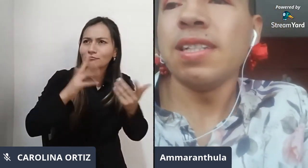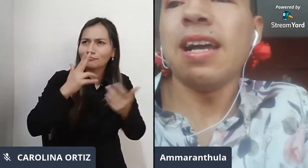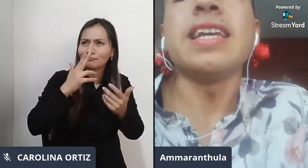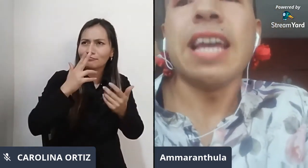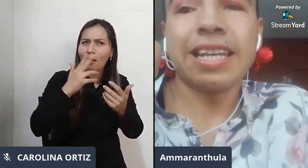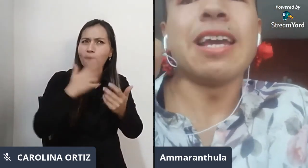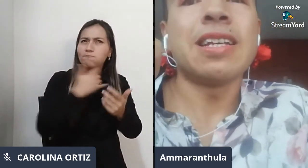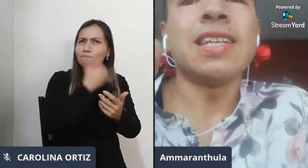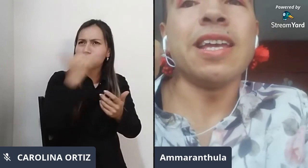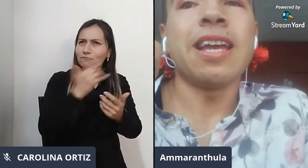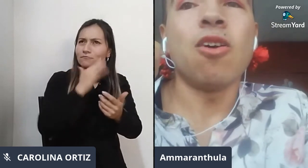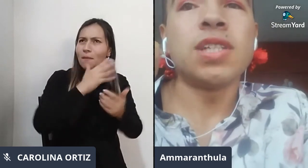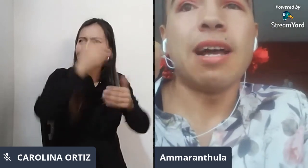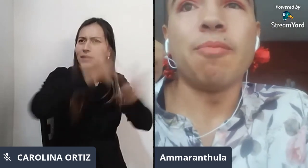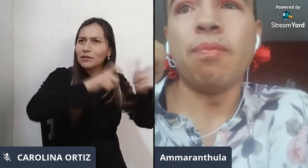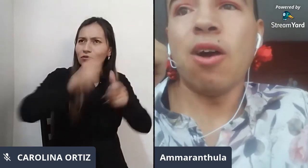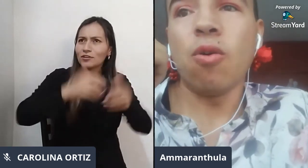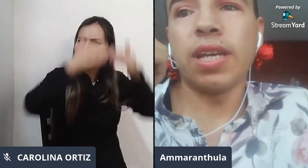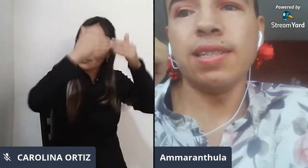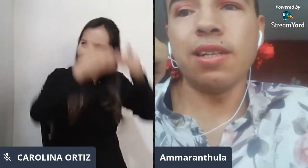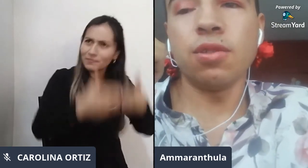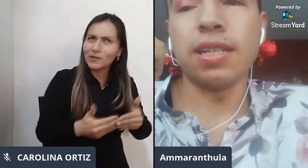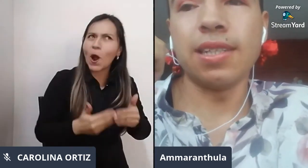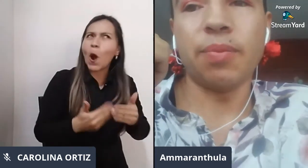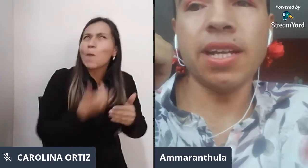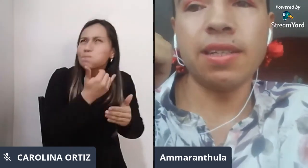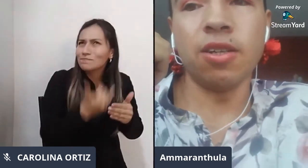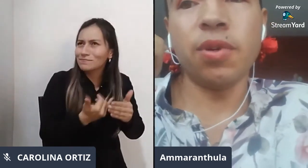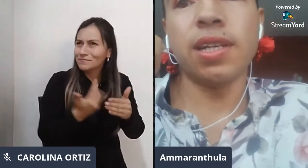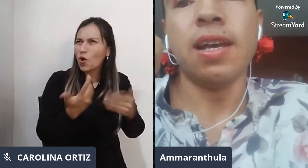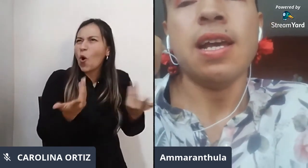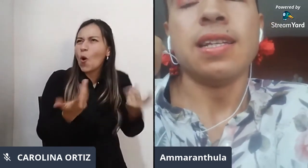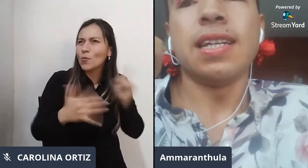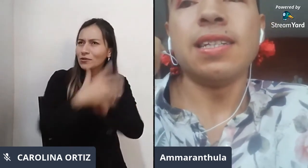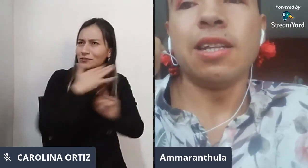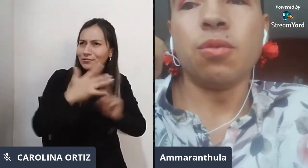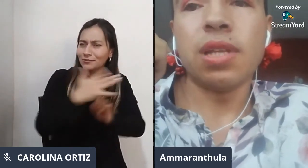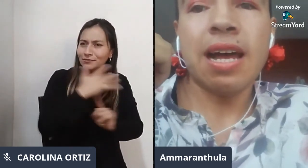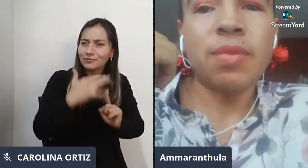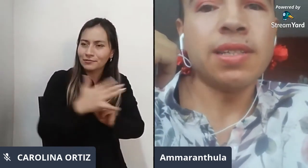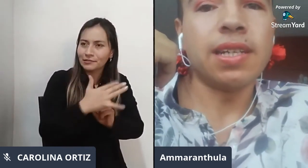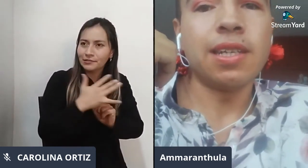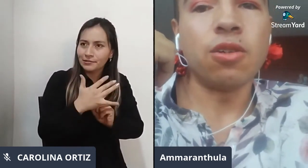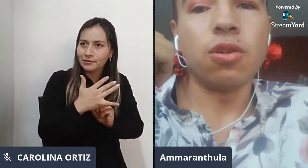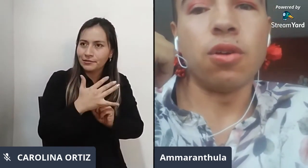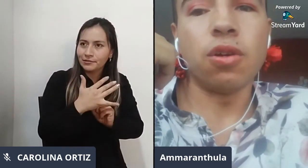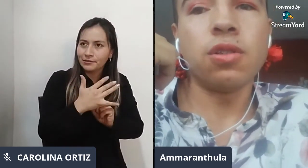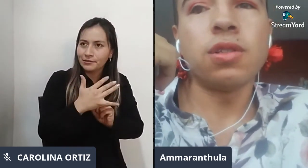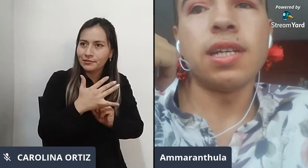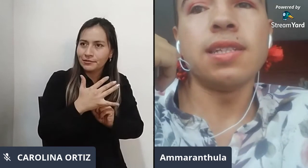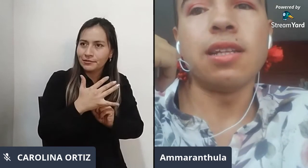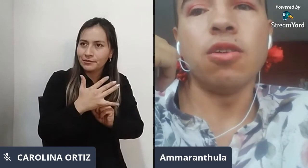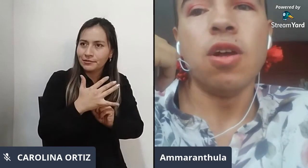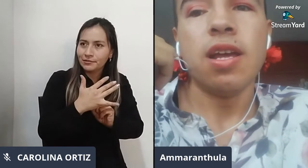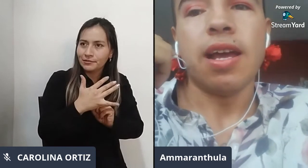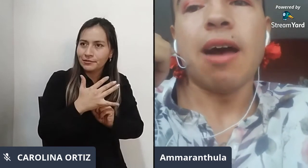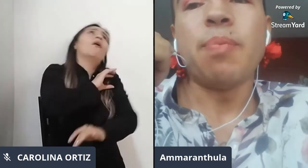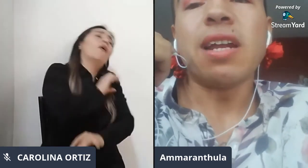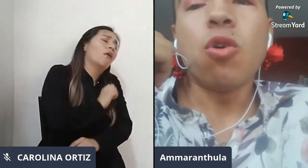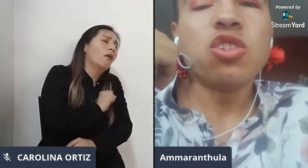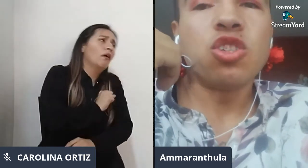de discapacidad y en qué, bajo qué circunstancias aparecen, ¿no? Porque sigue siendo un drama, sigue siendo doloroso, sigue